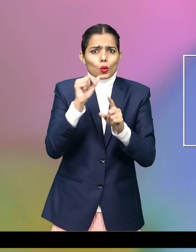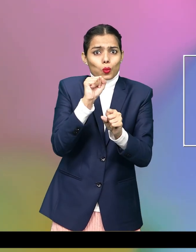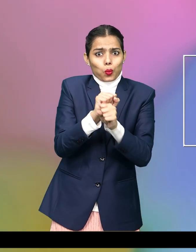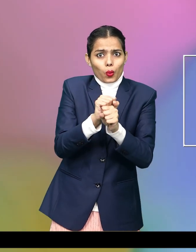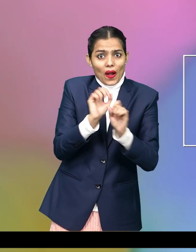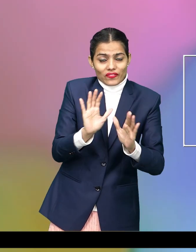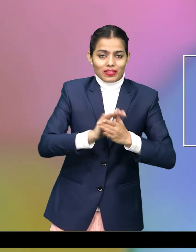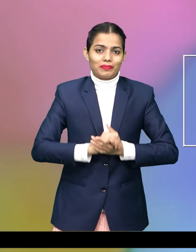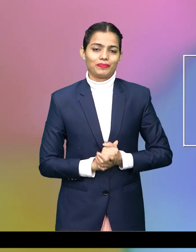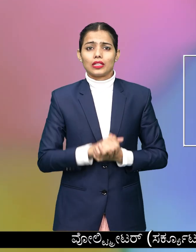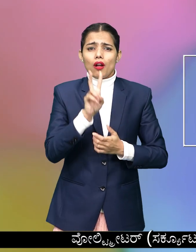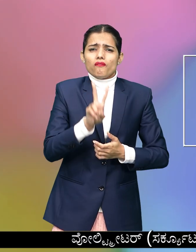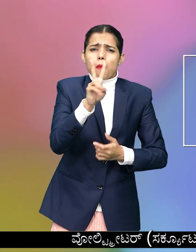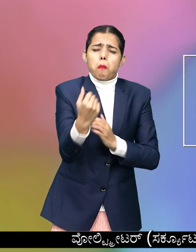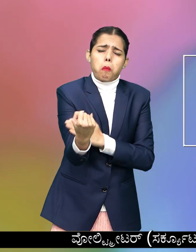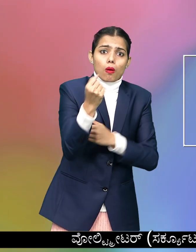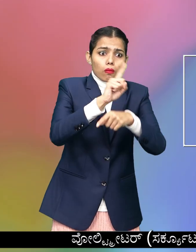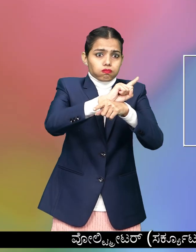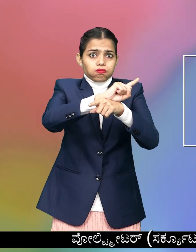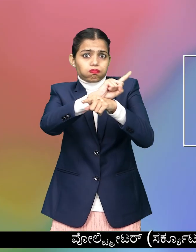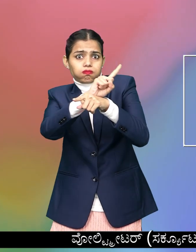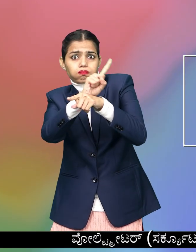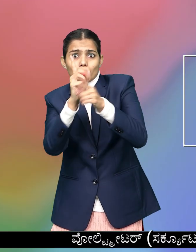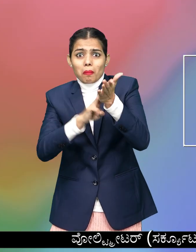ಕೆಲಸ ಮುಗಿದಿದೆ, ವೋಲ್ಟ್ಮೀಟರ್,